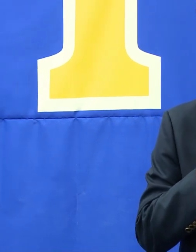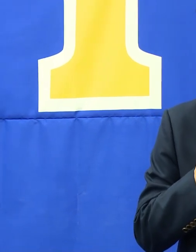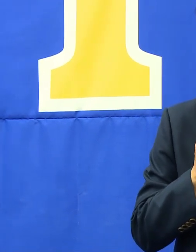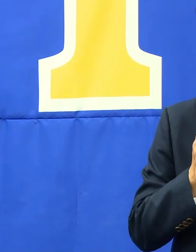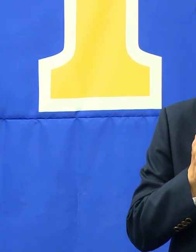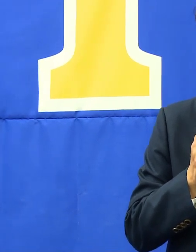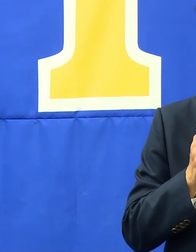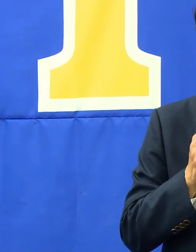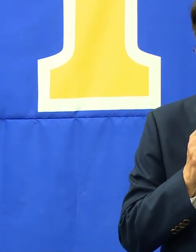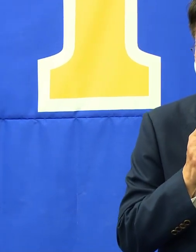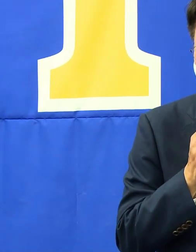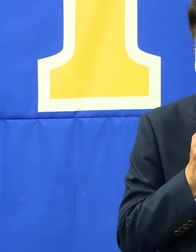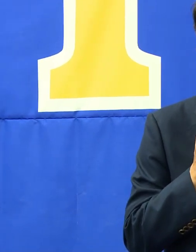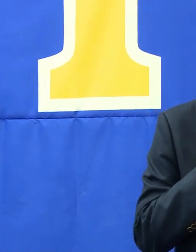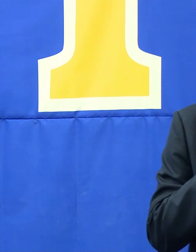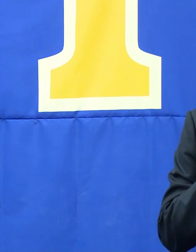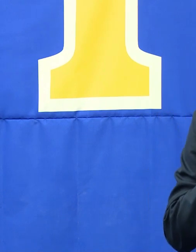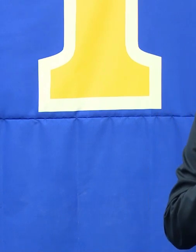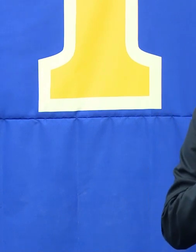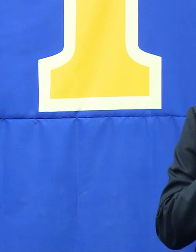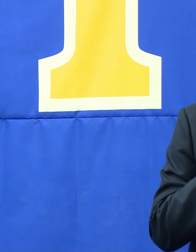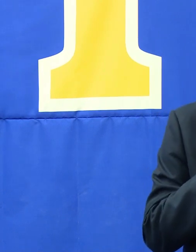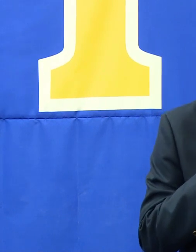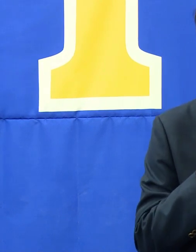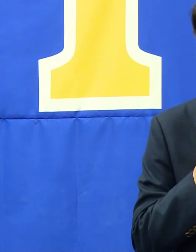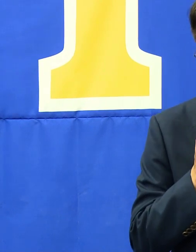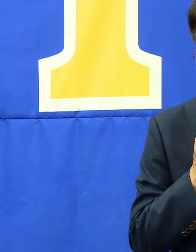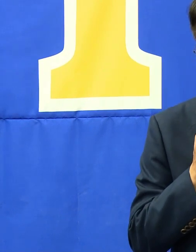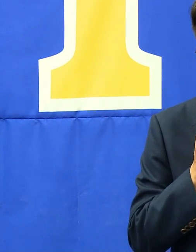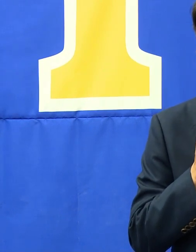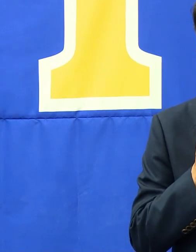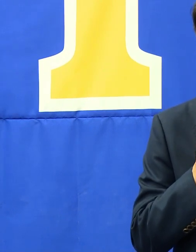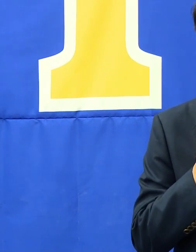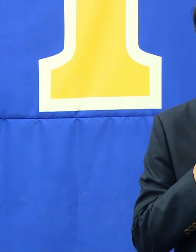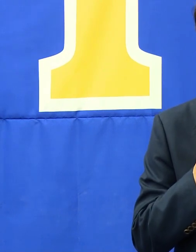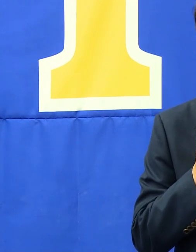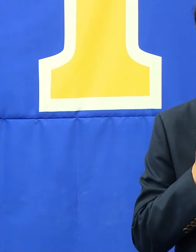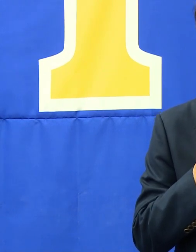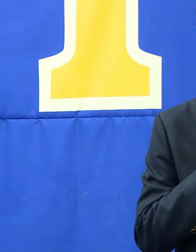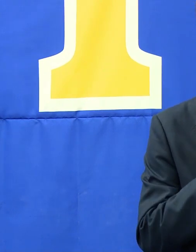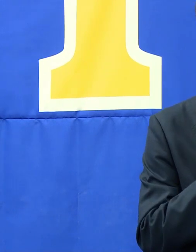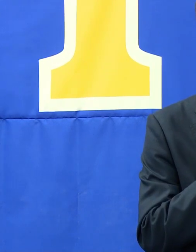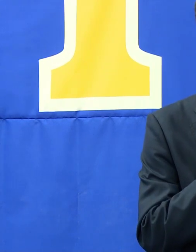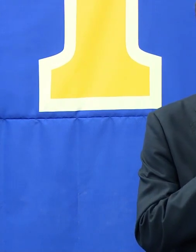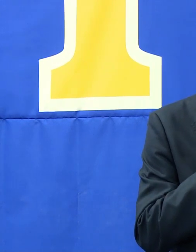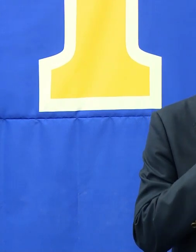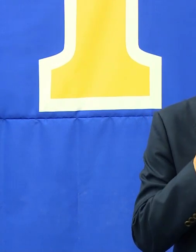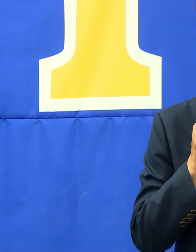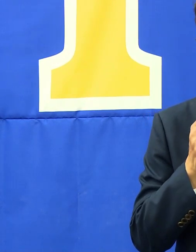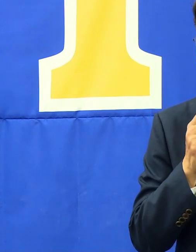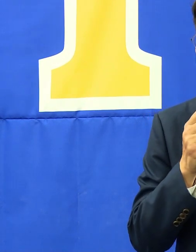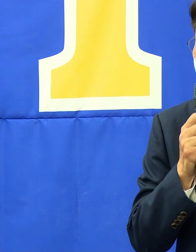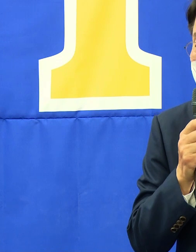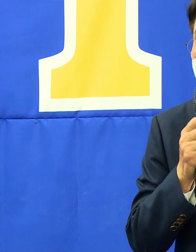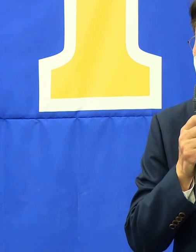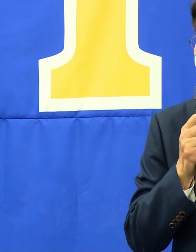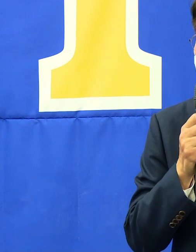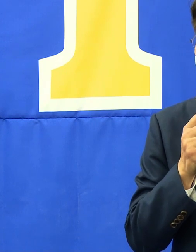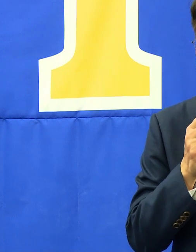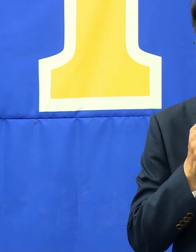네, 우리 엄태준 시장님 오늘 또 이제 후보 개소식 날입니다. 정말 진심으로 축하드리고 정말 함께 이 자리에